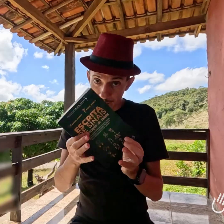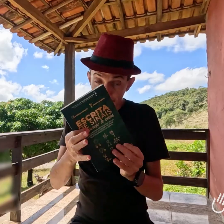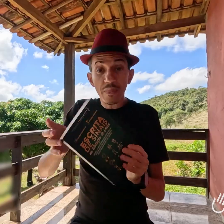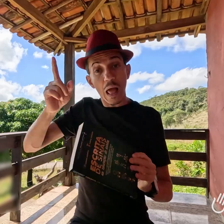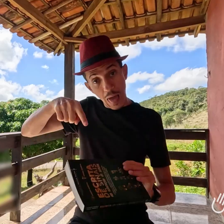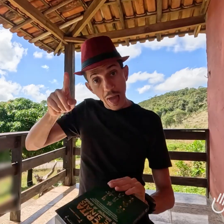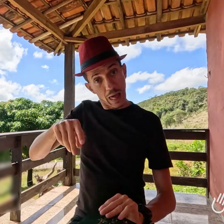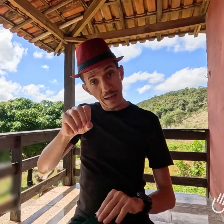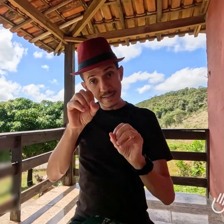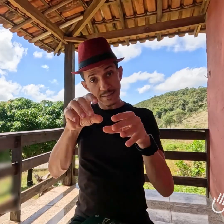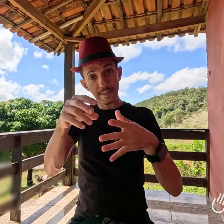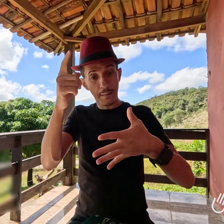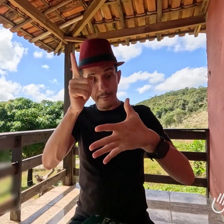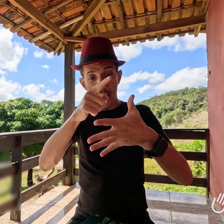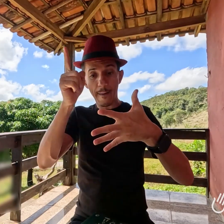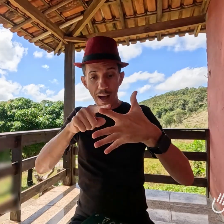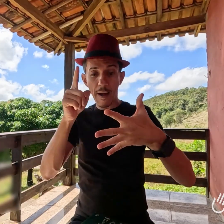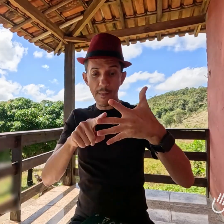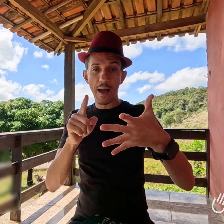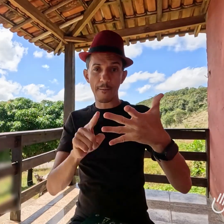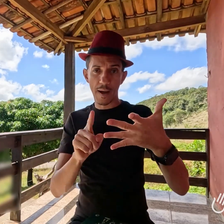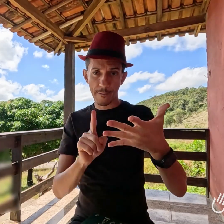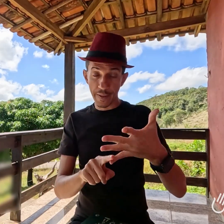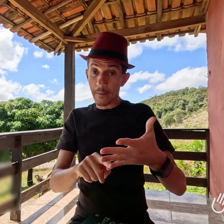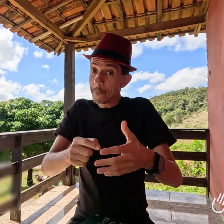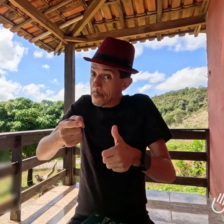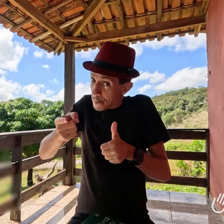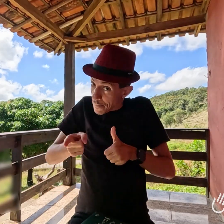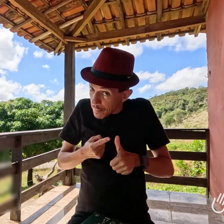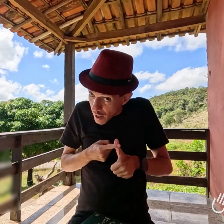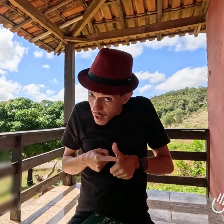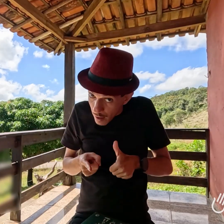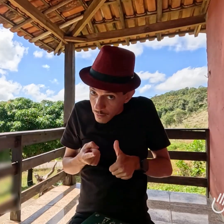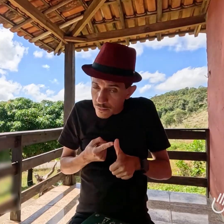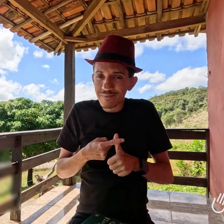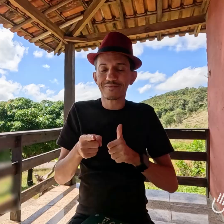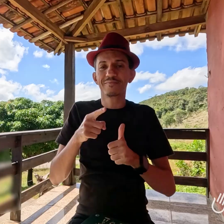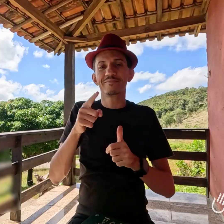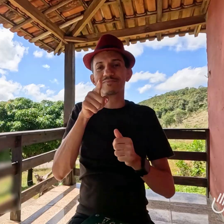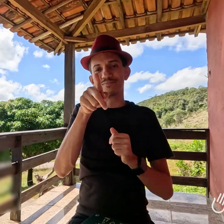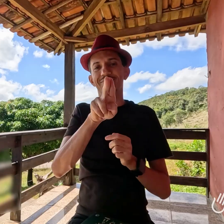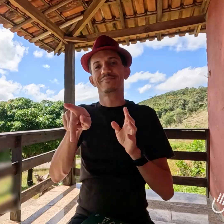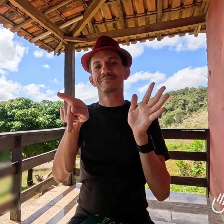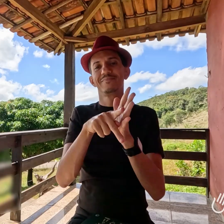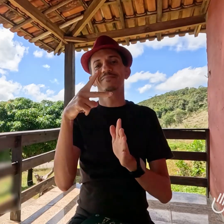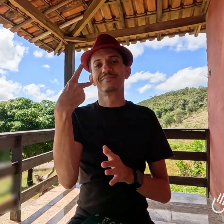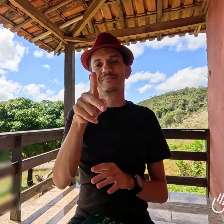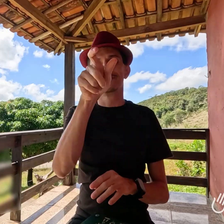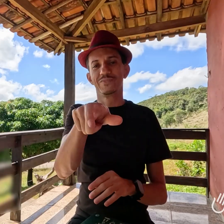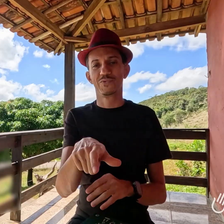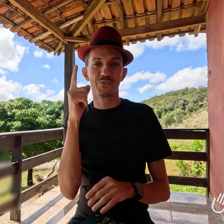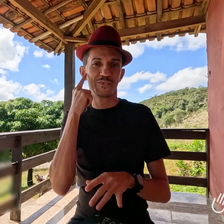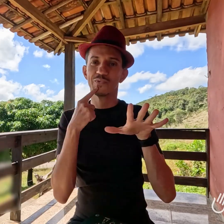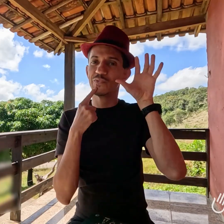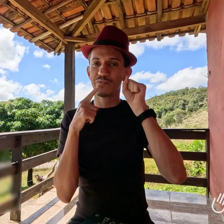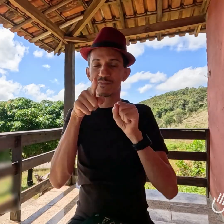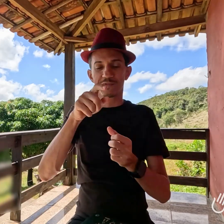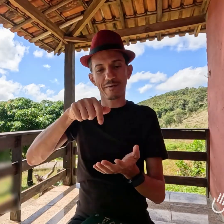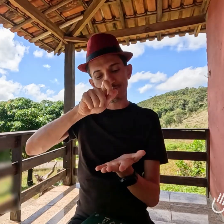isso em um método, fase por fase, 5 fases completas. Agora, como que você pode aplicar